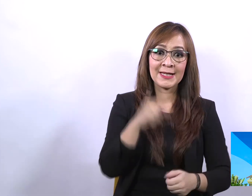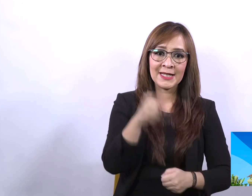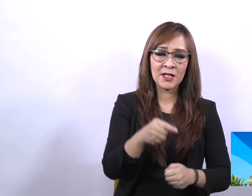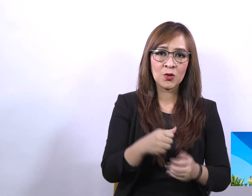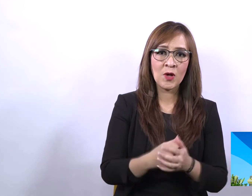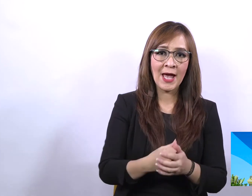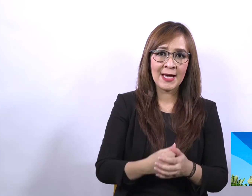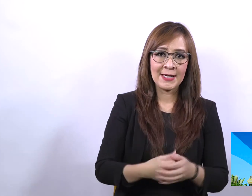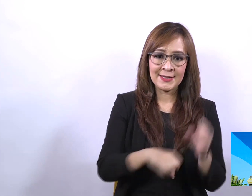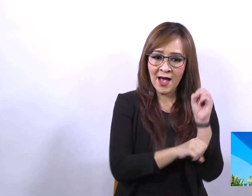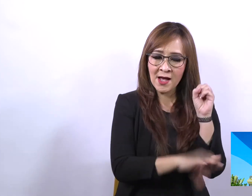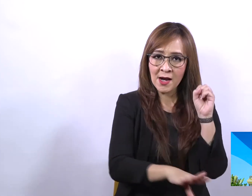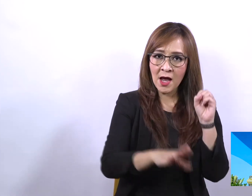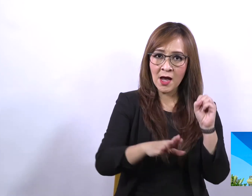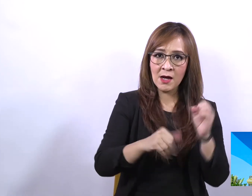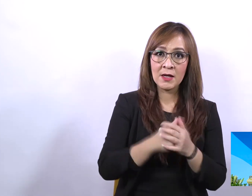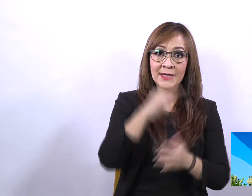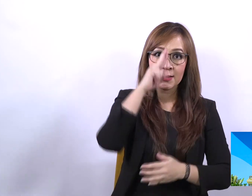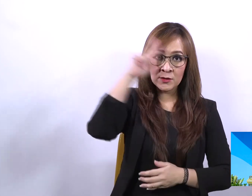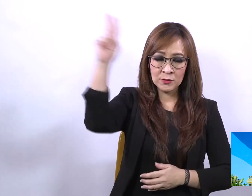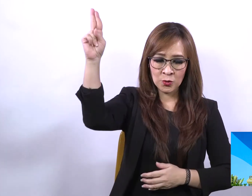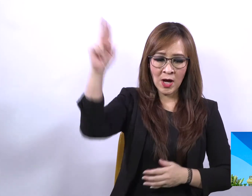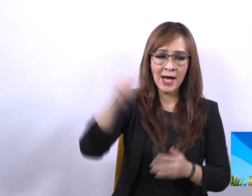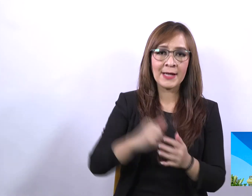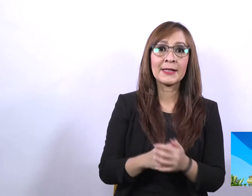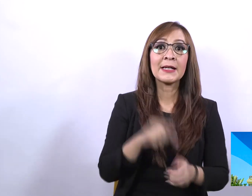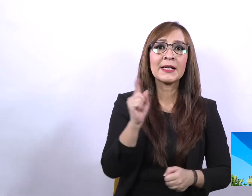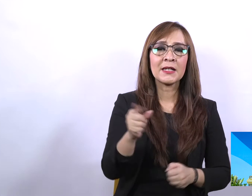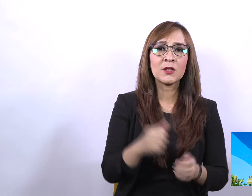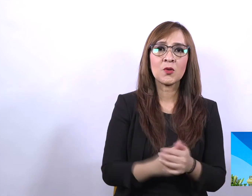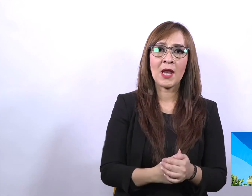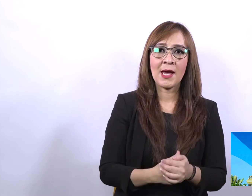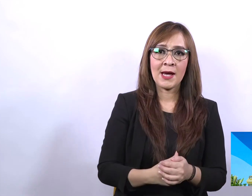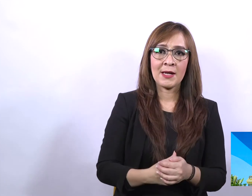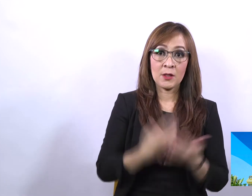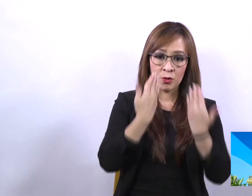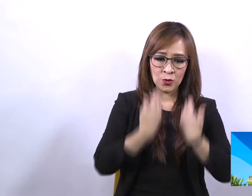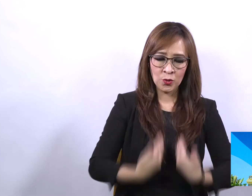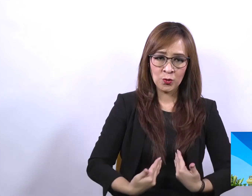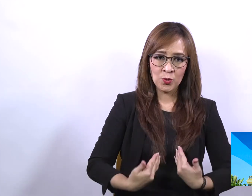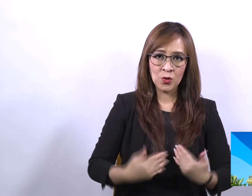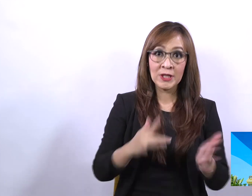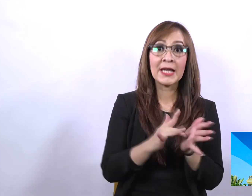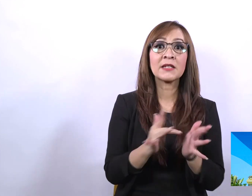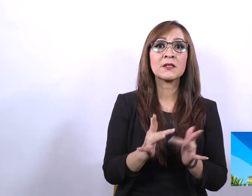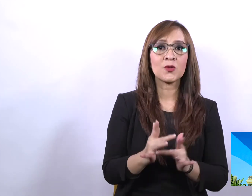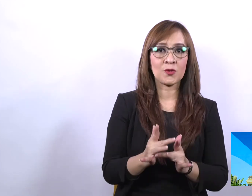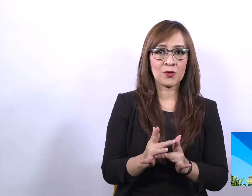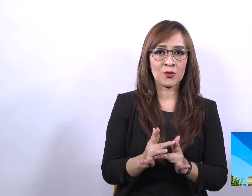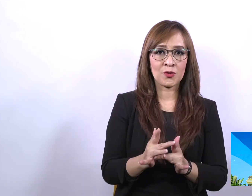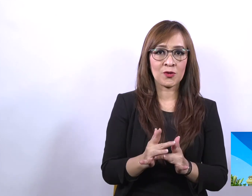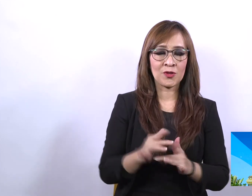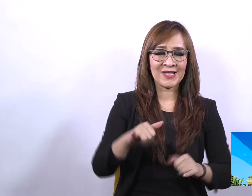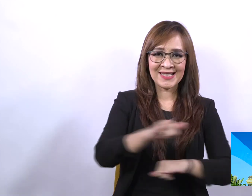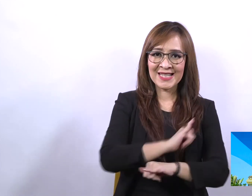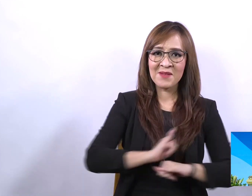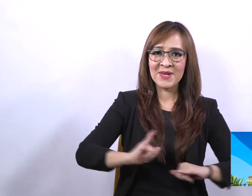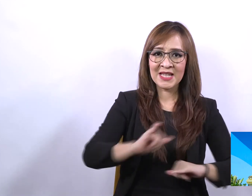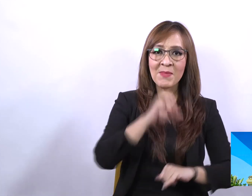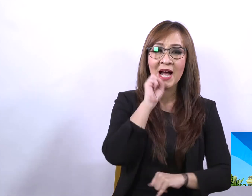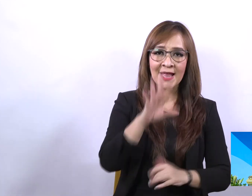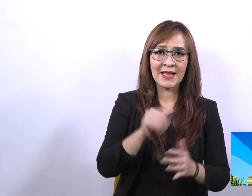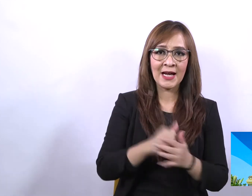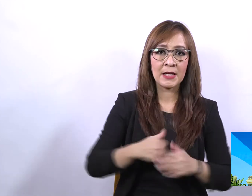tubuhku seperti waktu kita makan kita minum kita menjadi pagi alam tubuh Kristus berarti penyertaannya sempurna atas hidup kita sama-sama